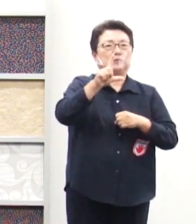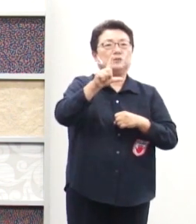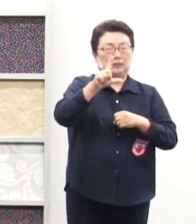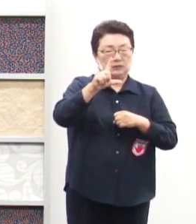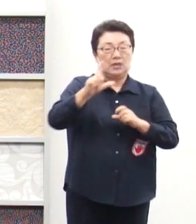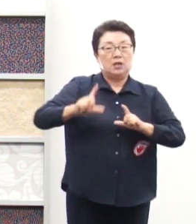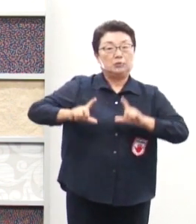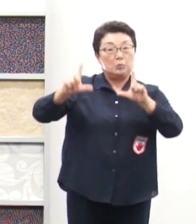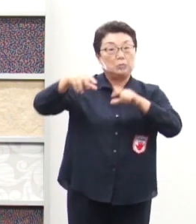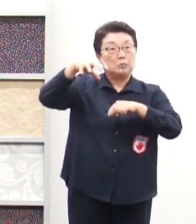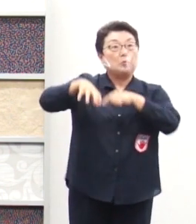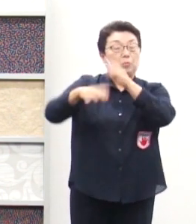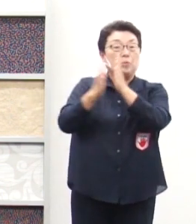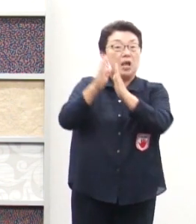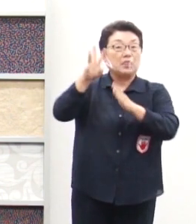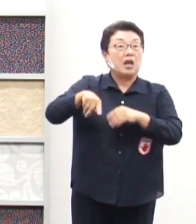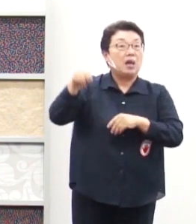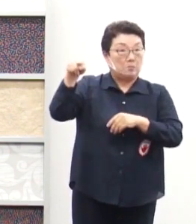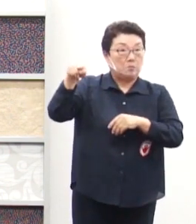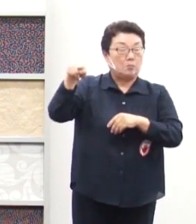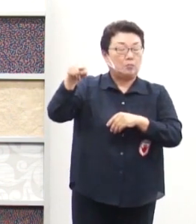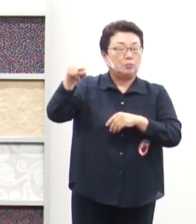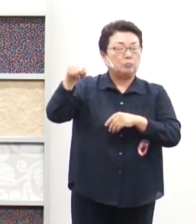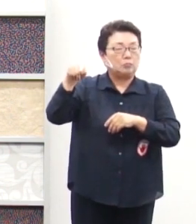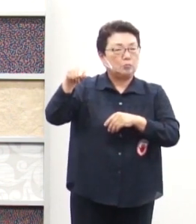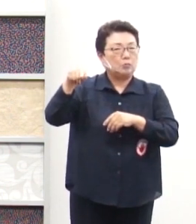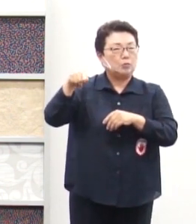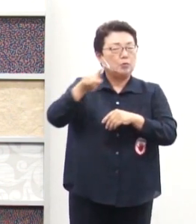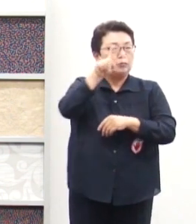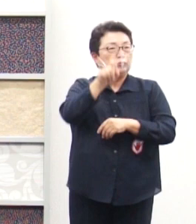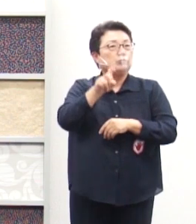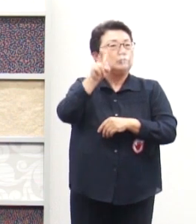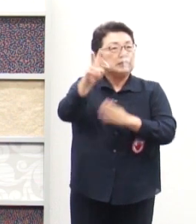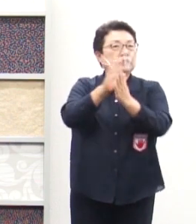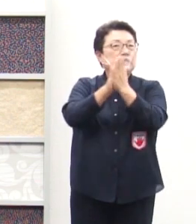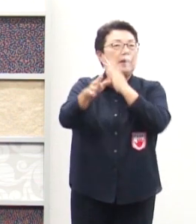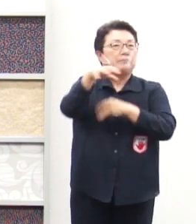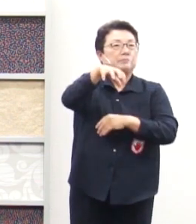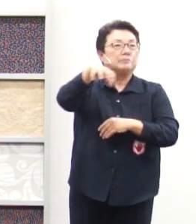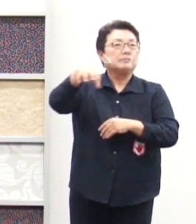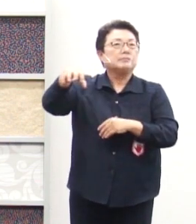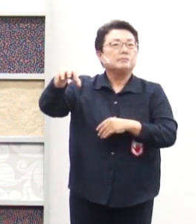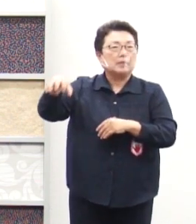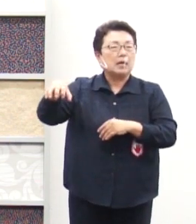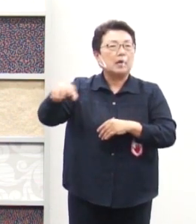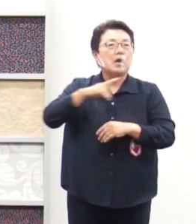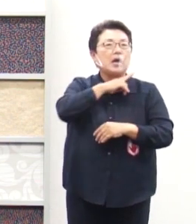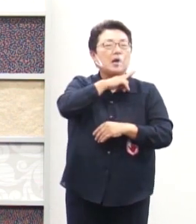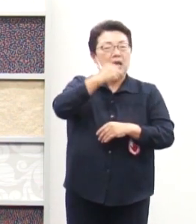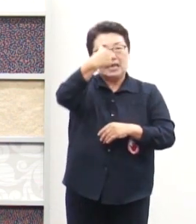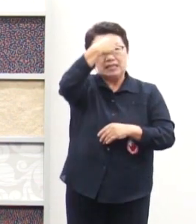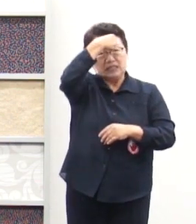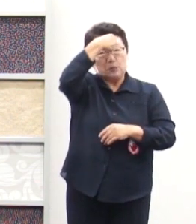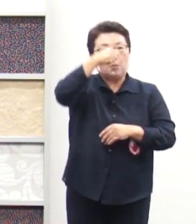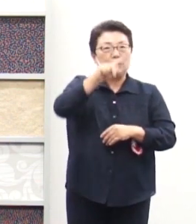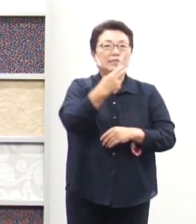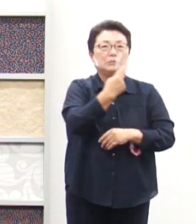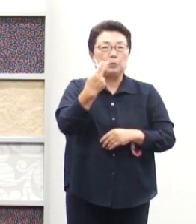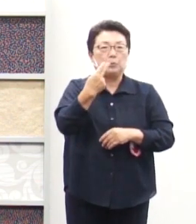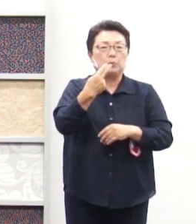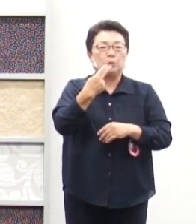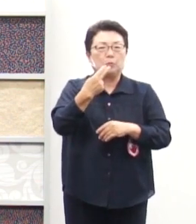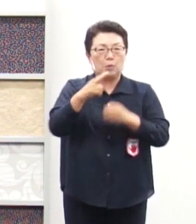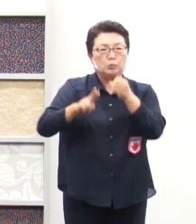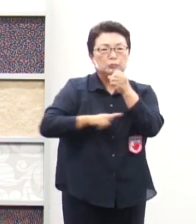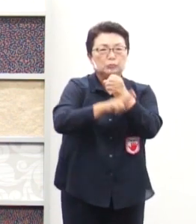する東京都あるいは神奈川県などを含む12都府県でインド株がですね、確